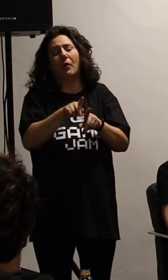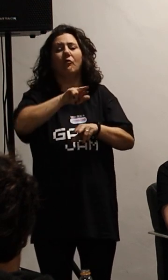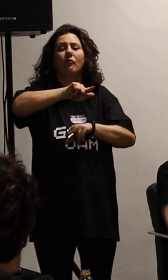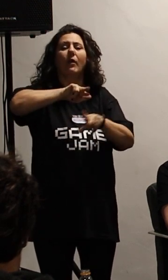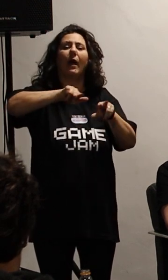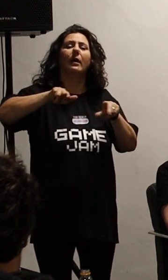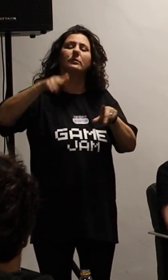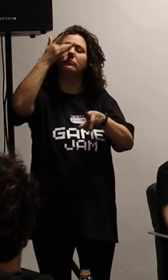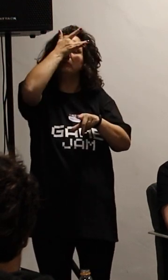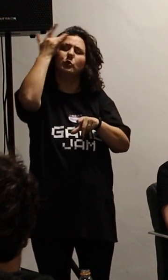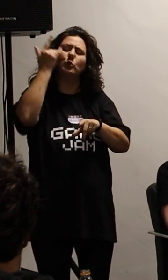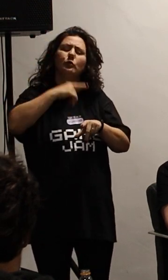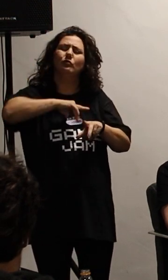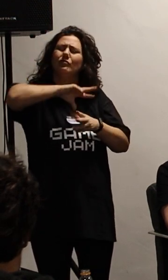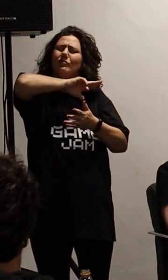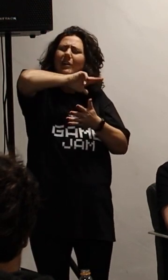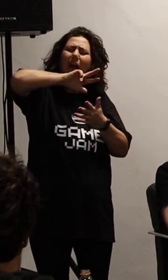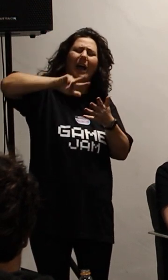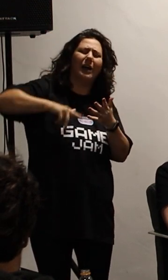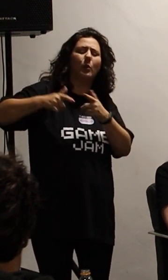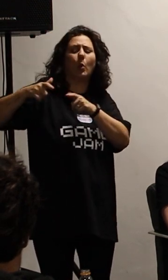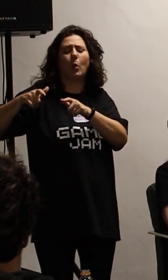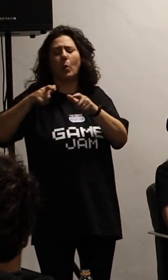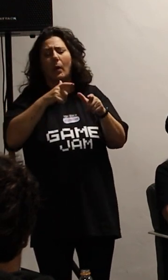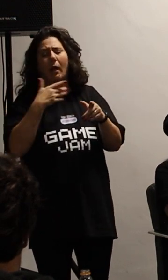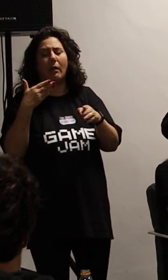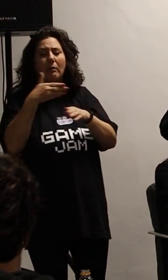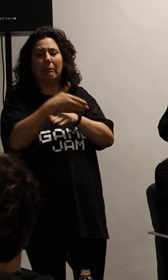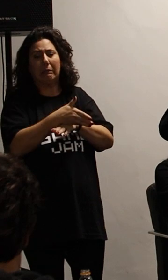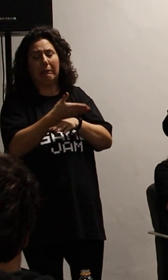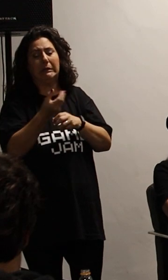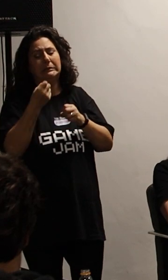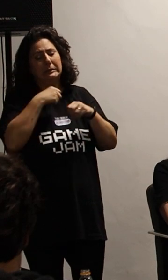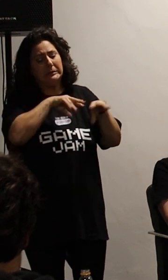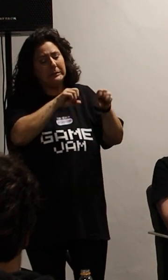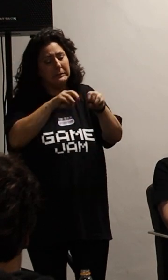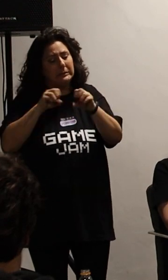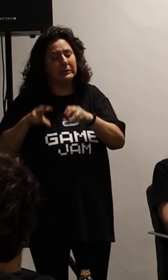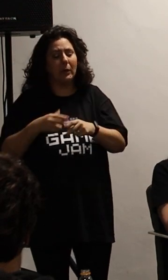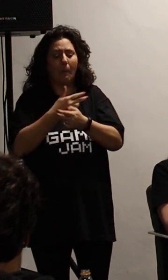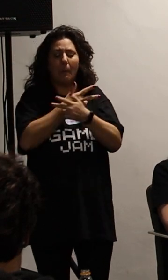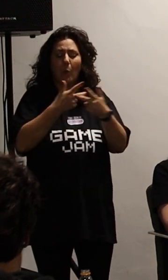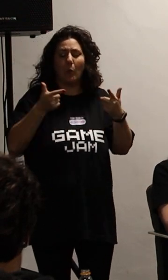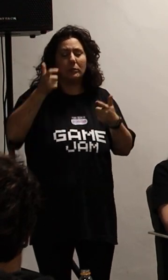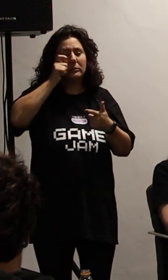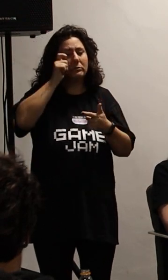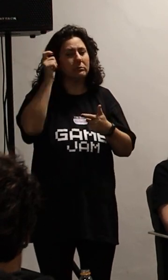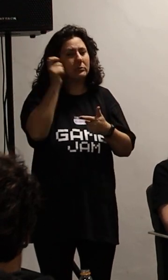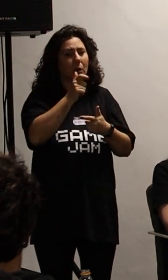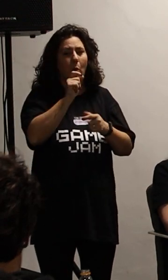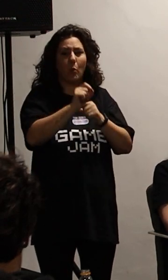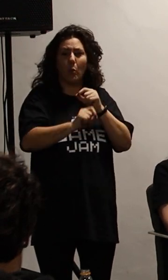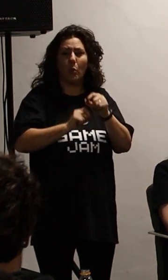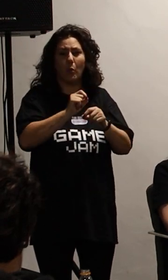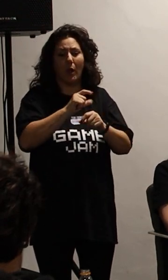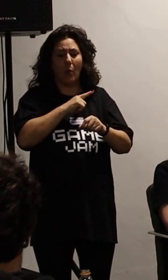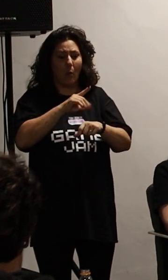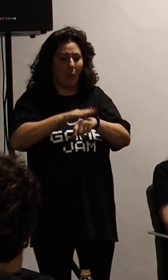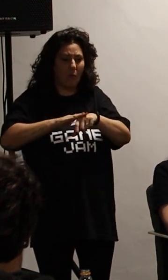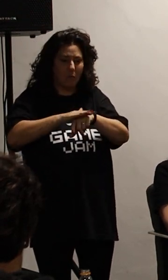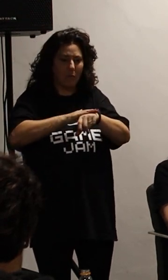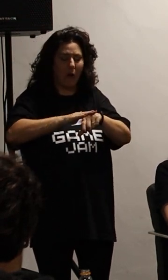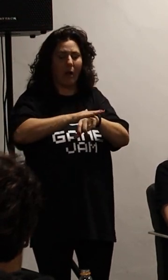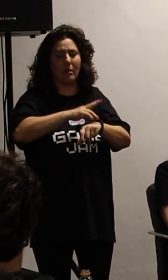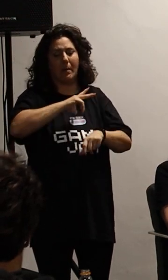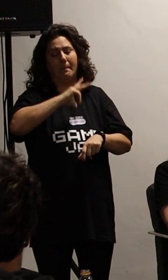de pessoas de tudo que é área que dão mentorias lá. Então, mentoria é uma coisa muito interessante, porque você vai ter uma conversa mais assim